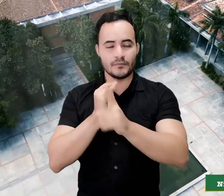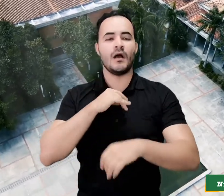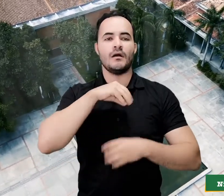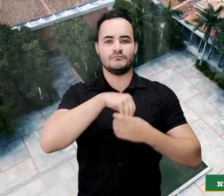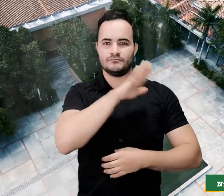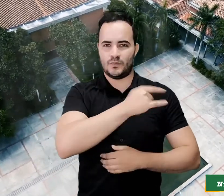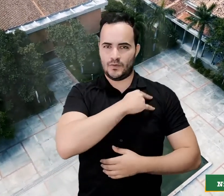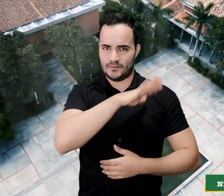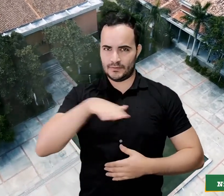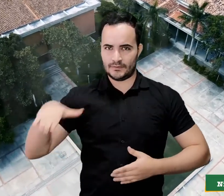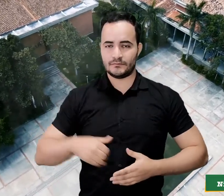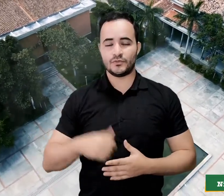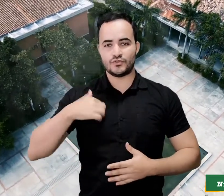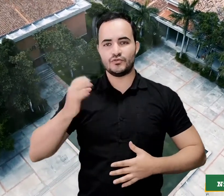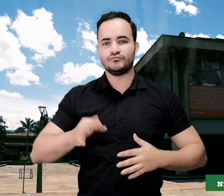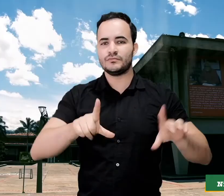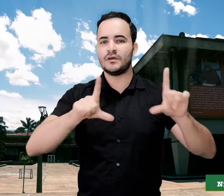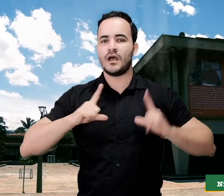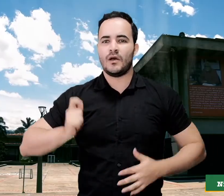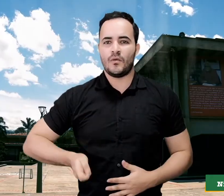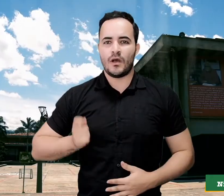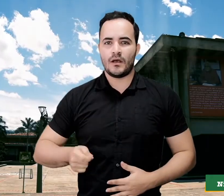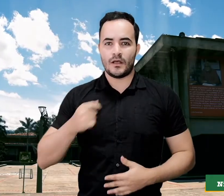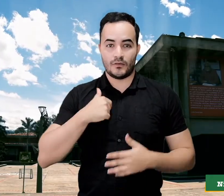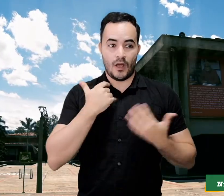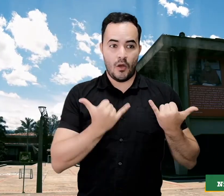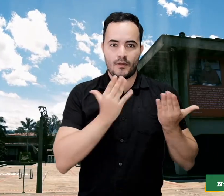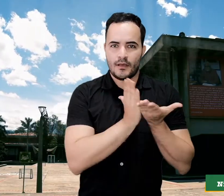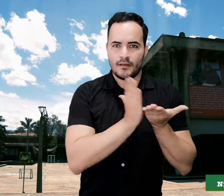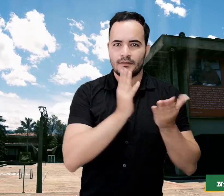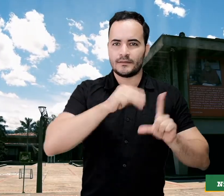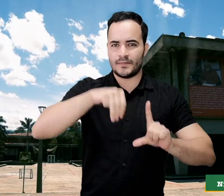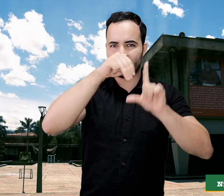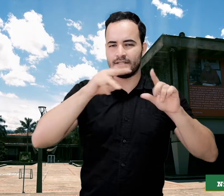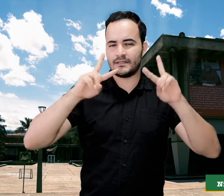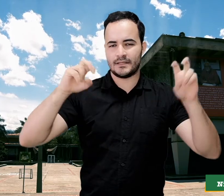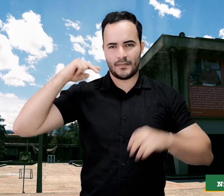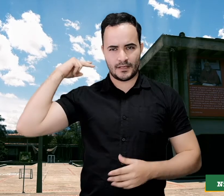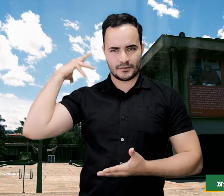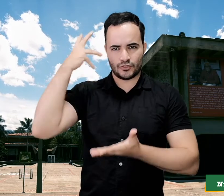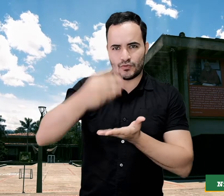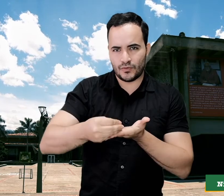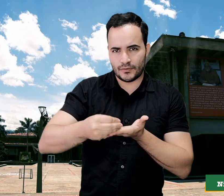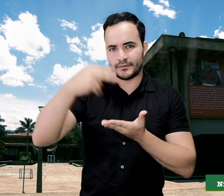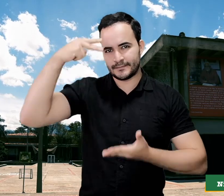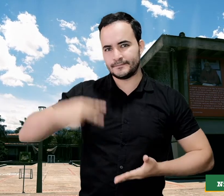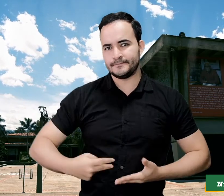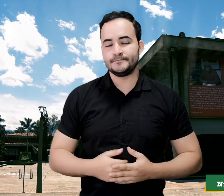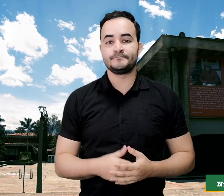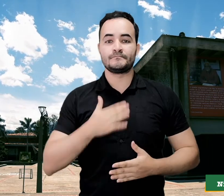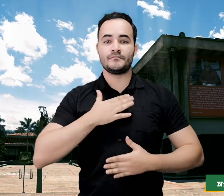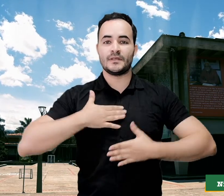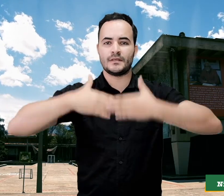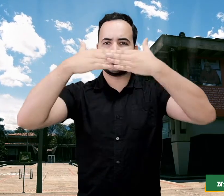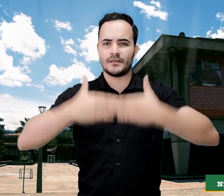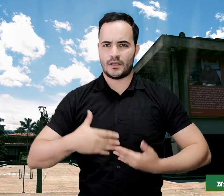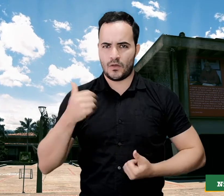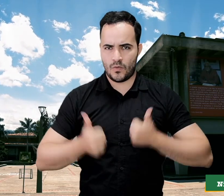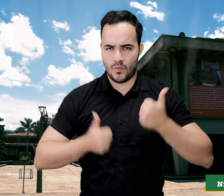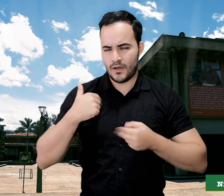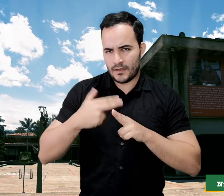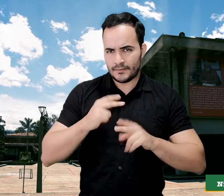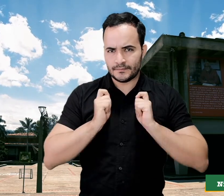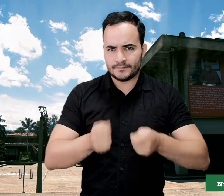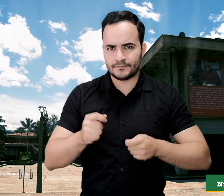Antioquia. Soy abogado, terminando una maestría en Historia. Mi discapacidad consiste o se